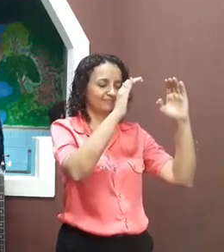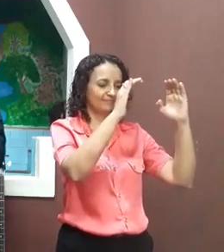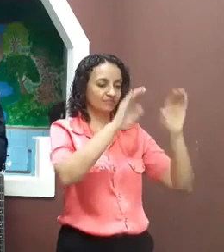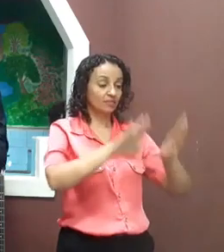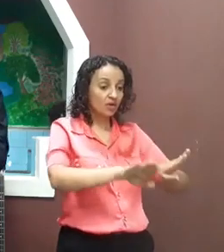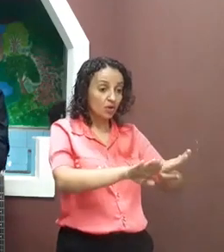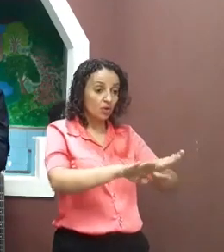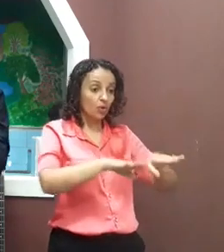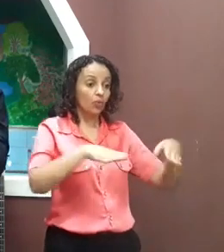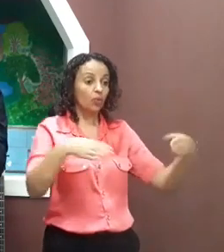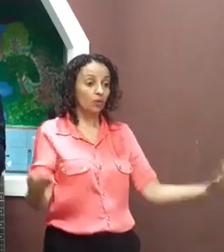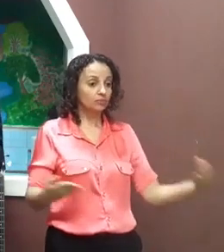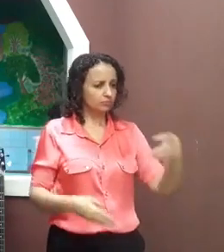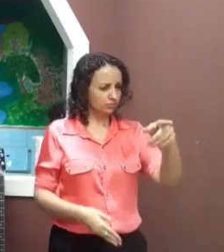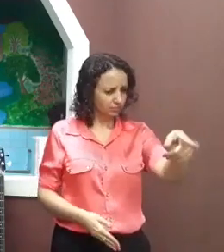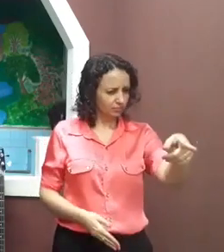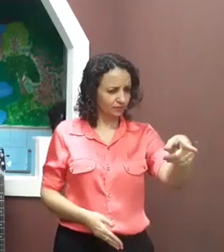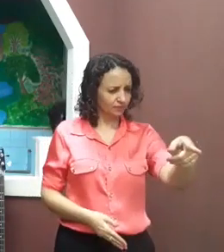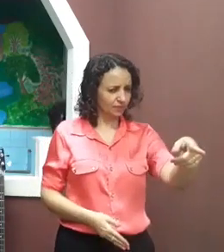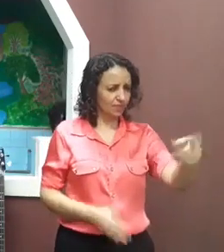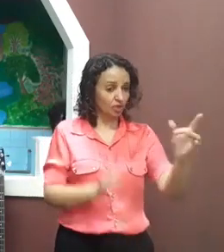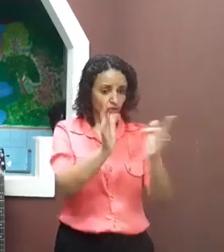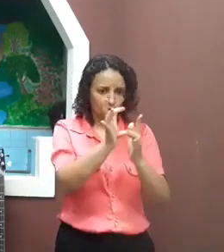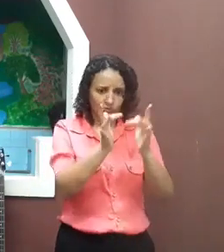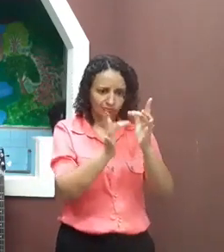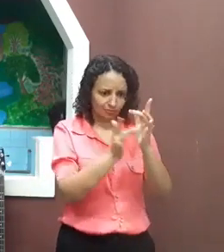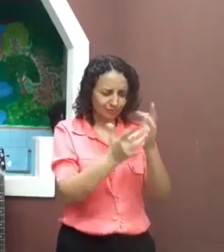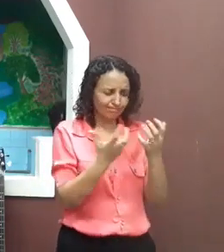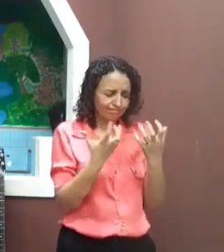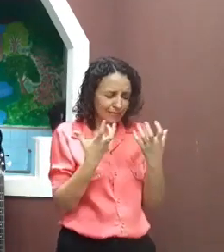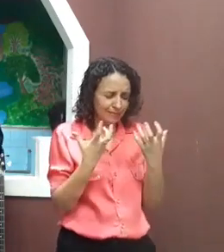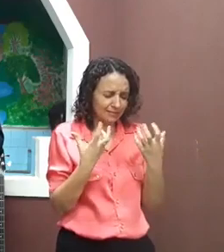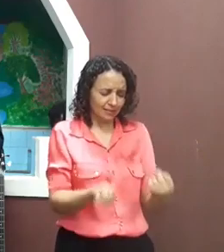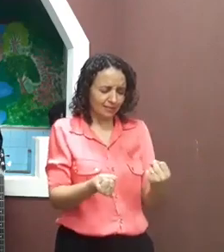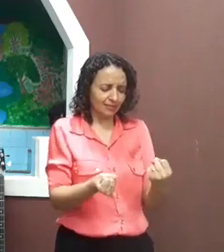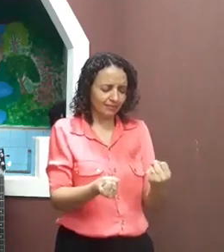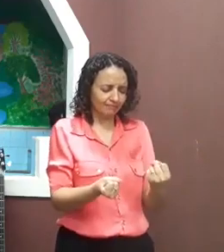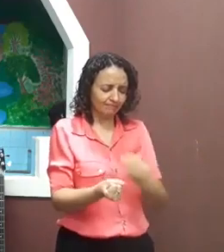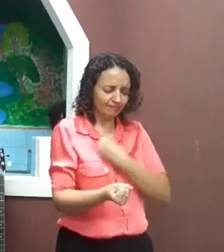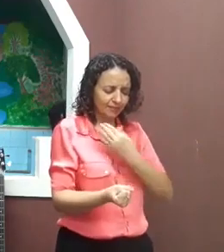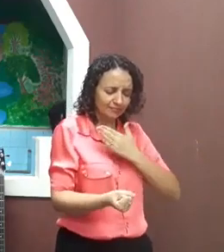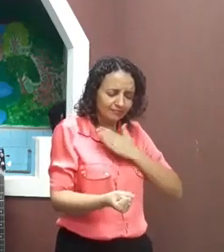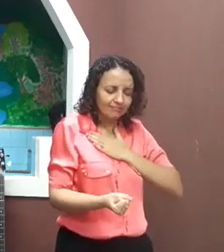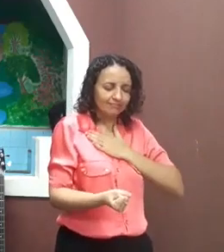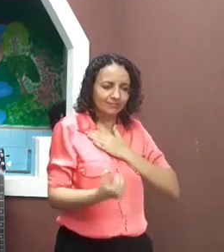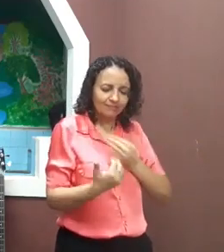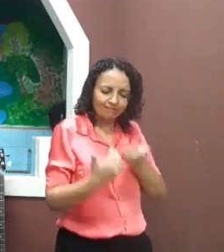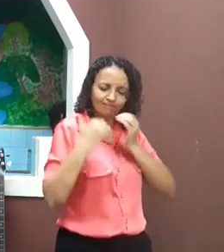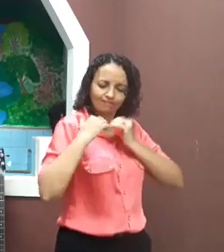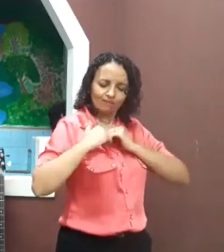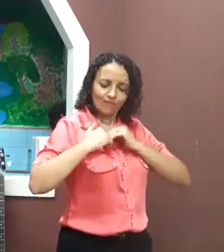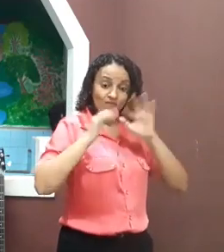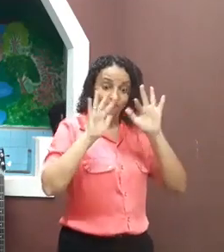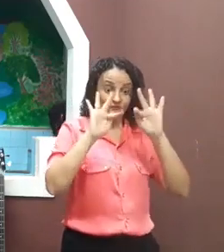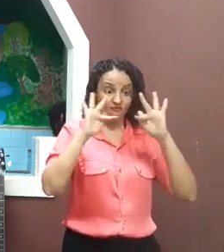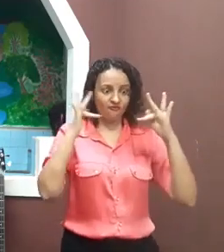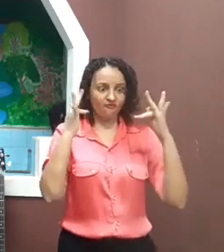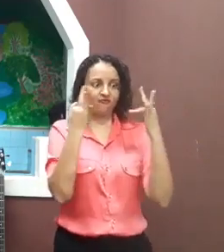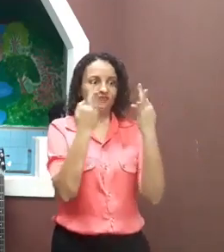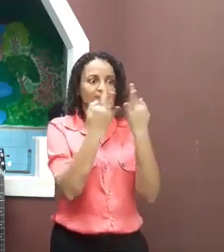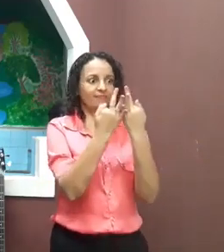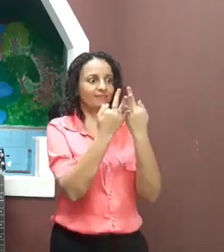entregou a vida a Jesus, você torna-se automaticamente parte da família de Deus. Mas também você